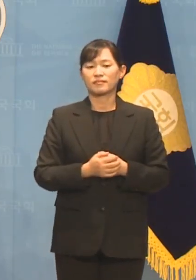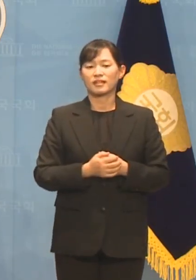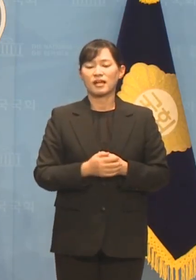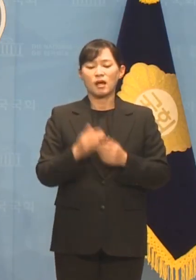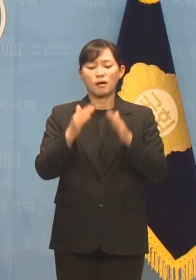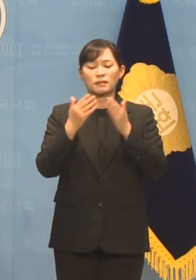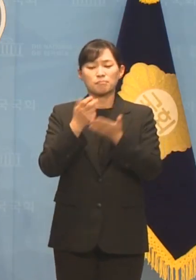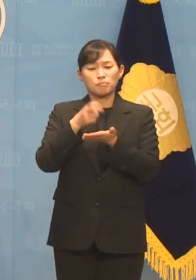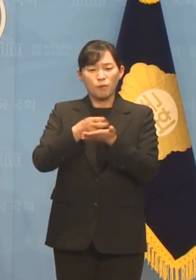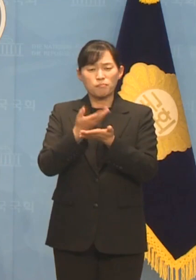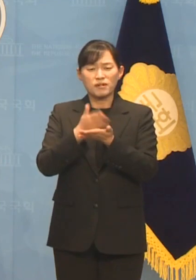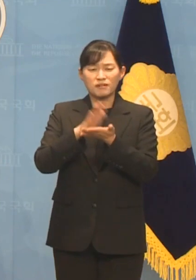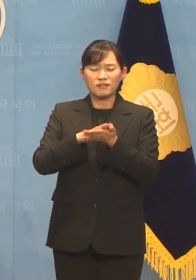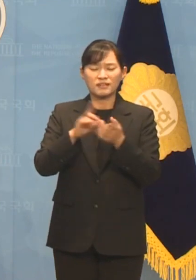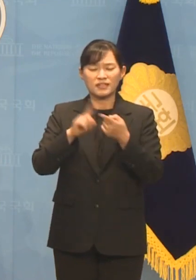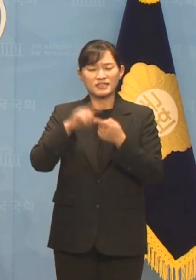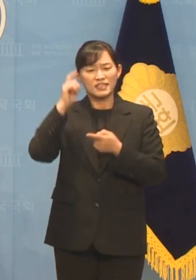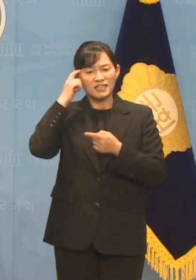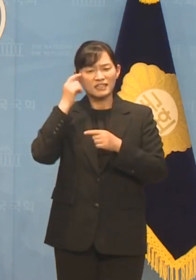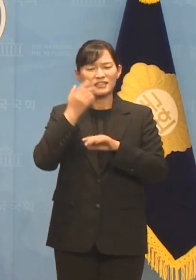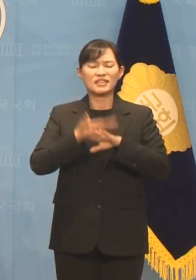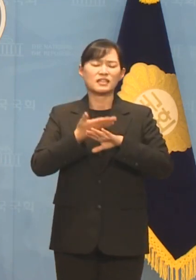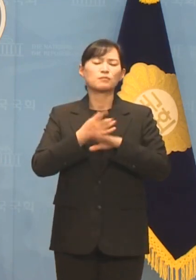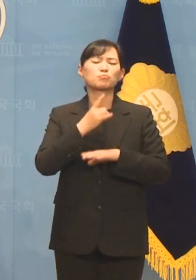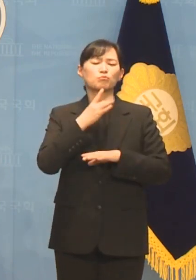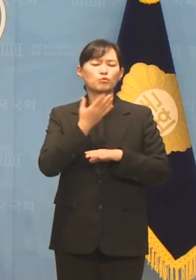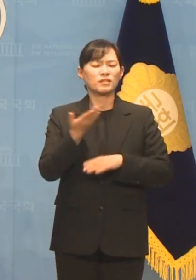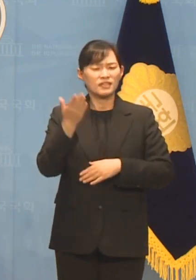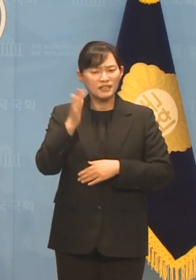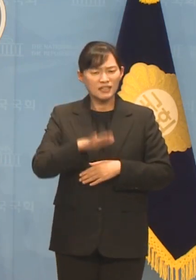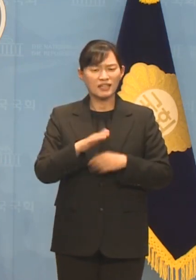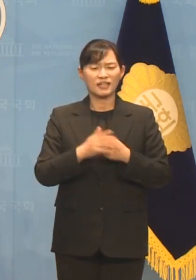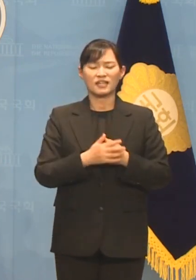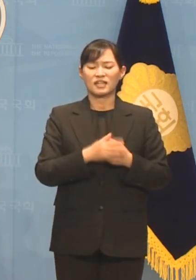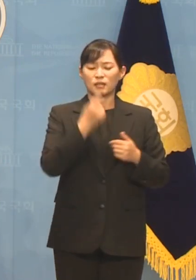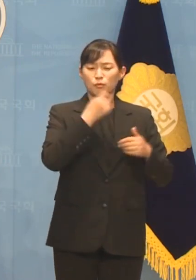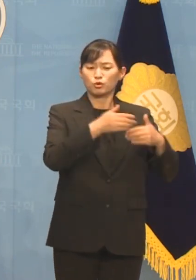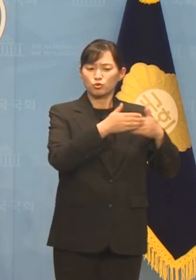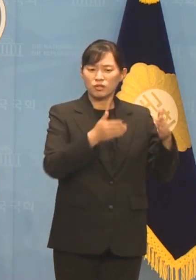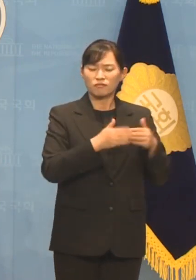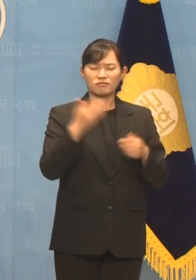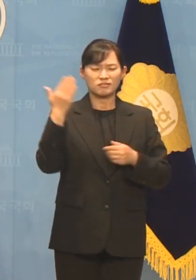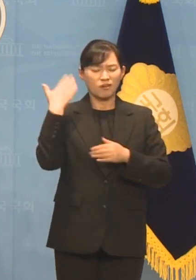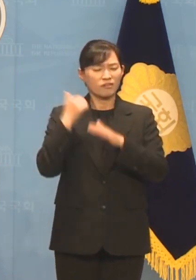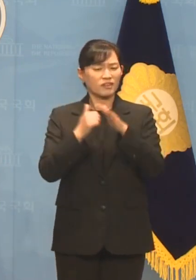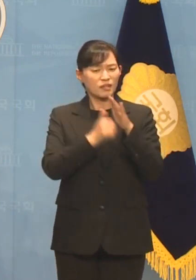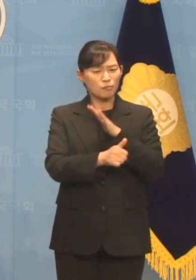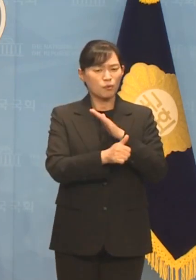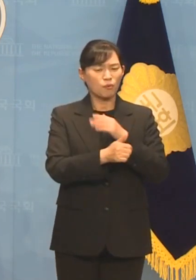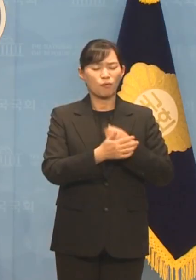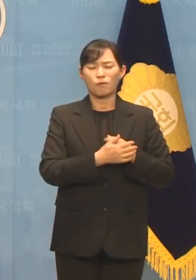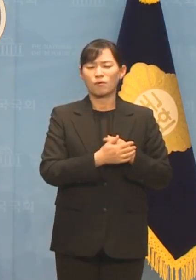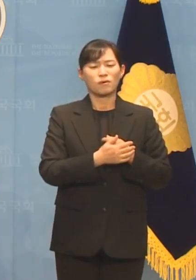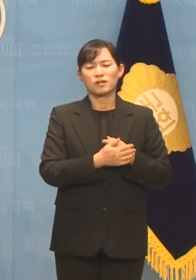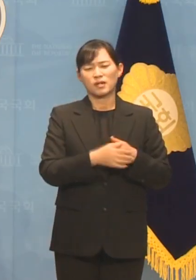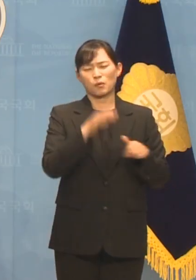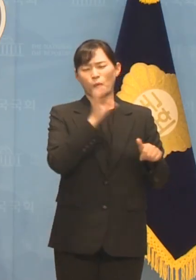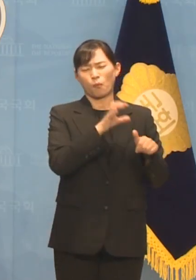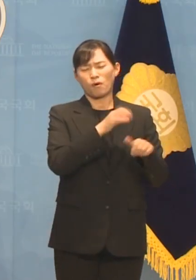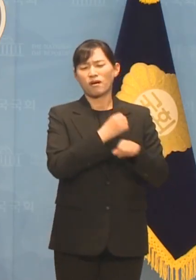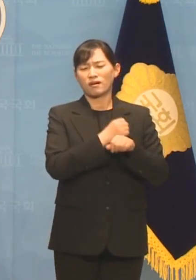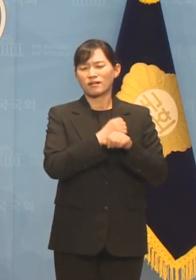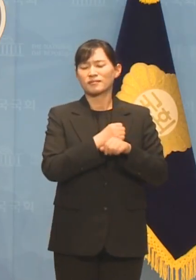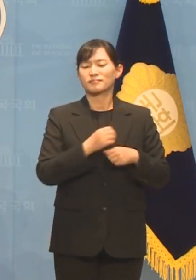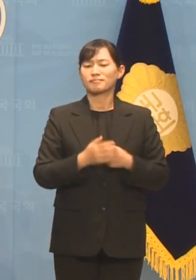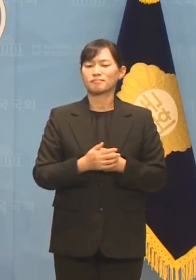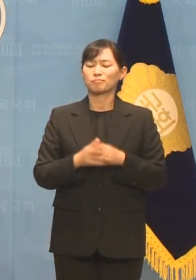대한 해석이 다를 뿐인데 거친 표현까지 사용해가며 민주당과 전임 대표를 깎아내리기 급급합니다.